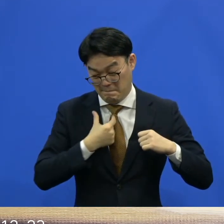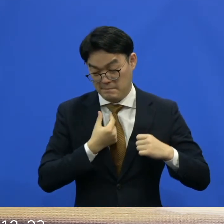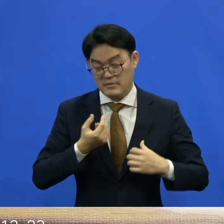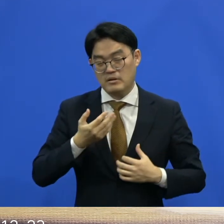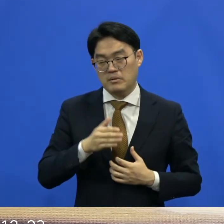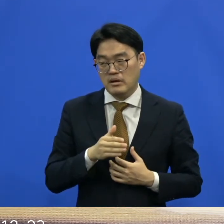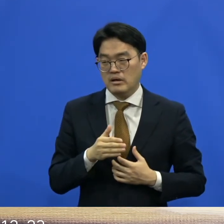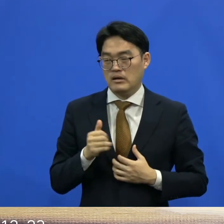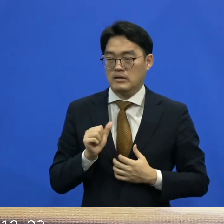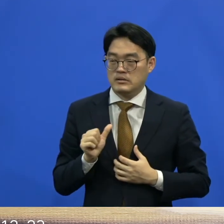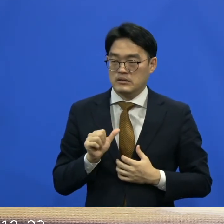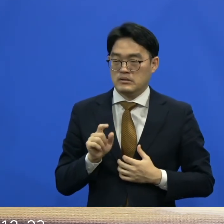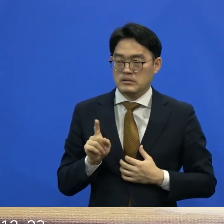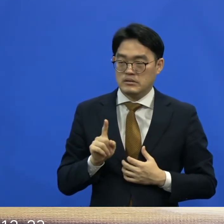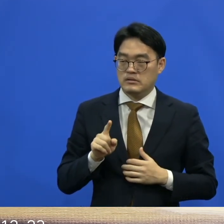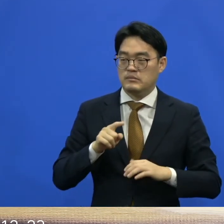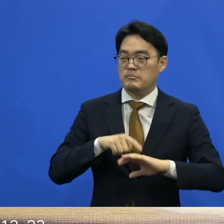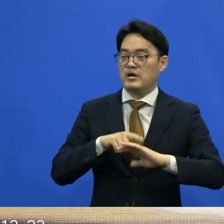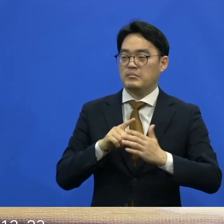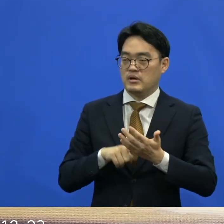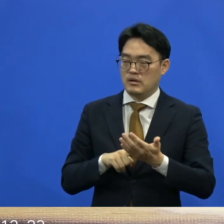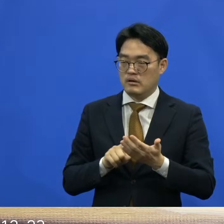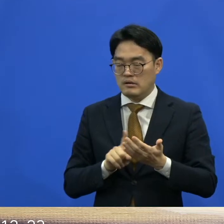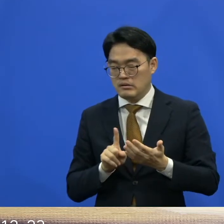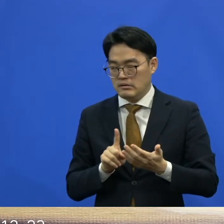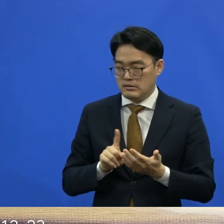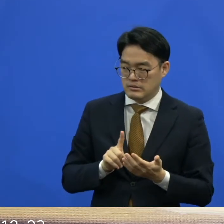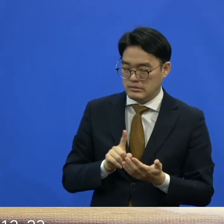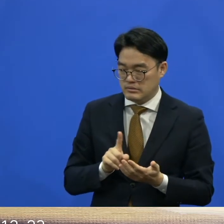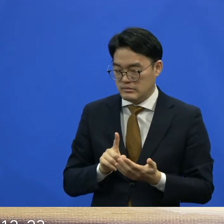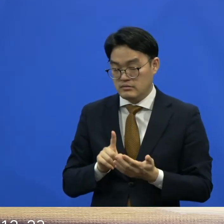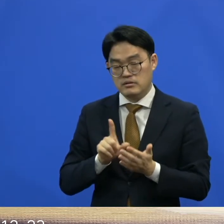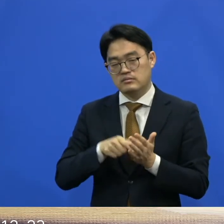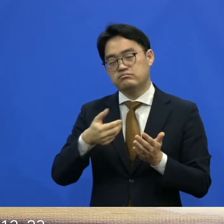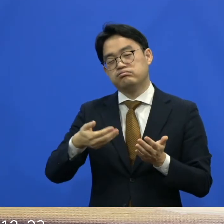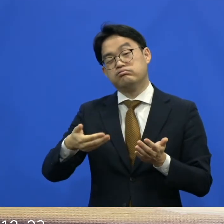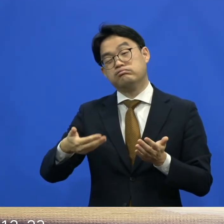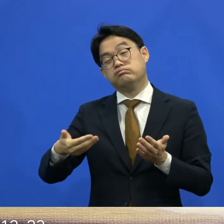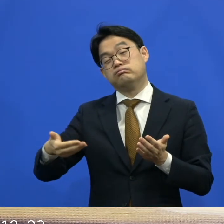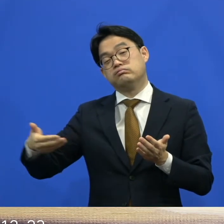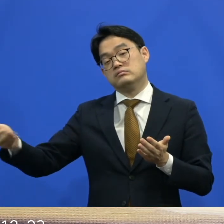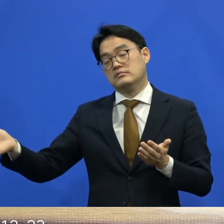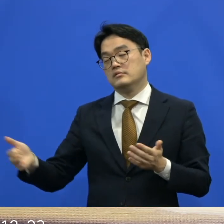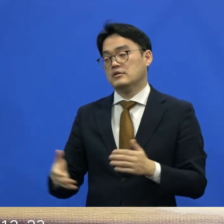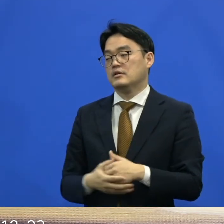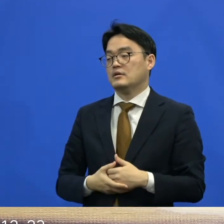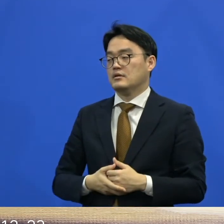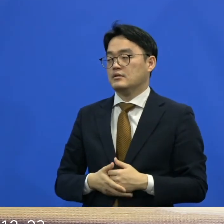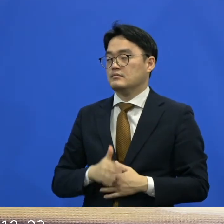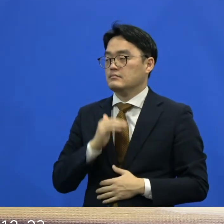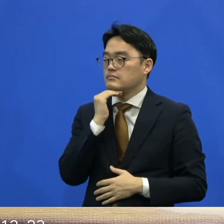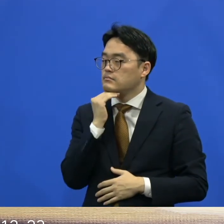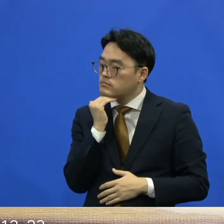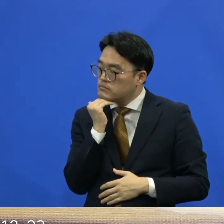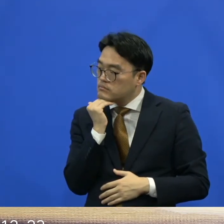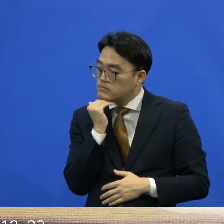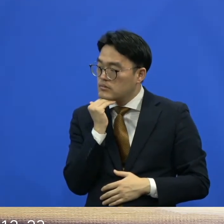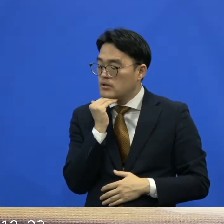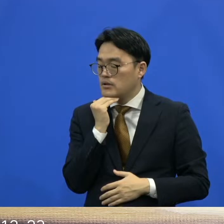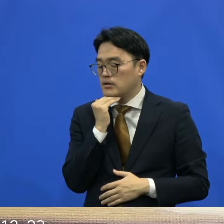하루에도 몇 번이고 마음이 오락가락합니다. 그런데 세월이 한참 흘러요. 요셉은 기다리다 지치게